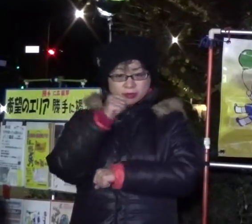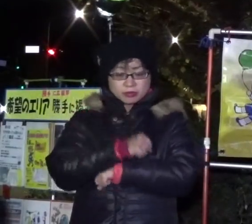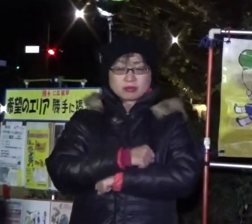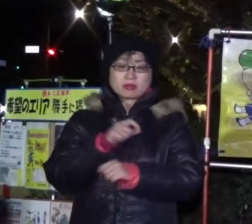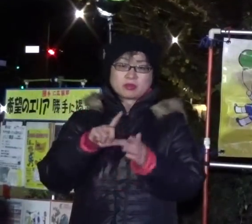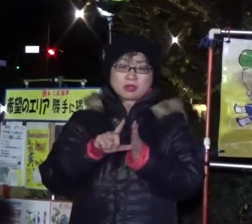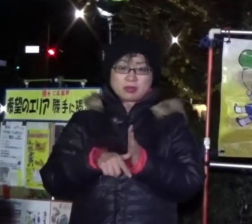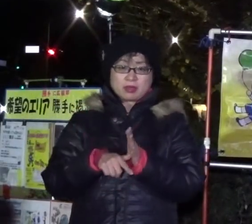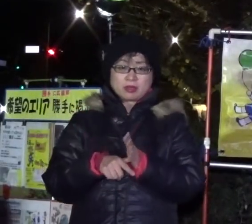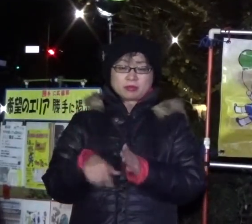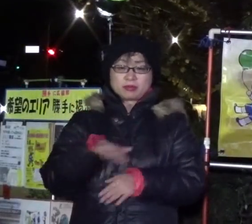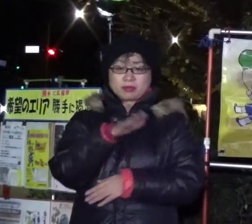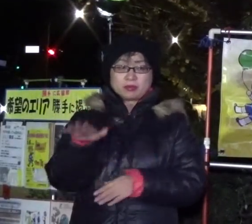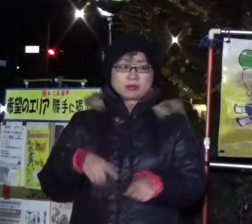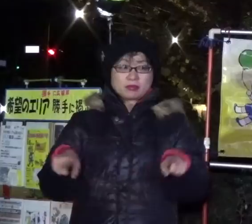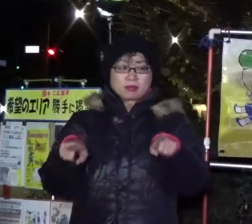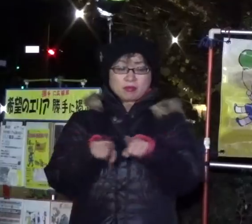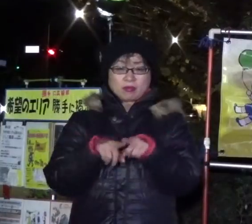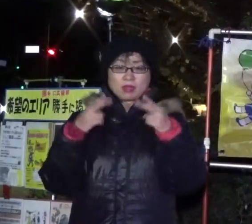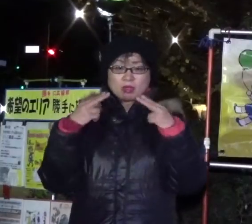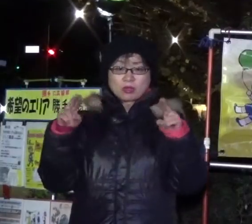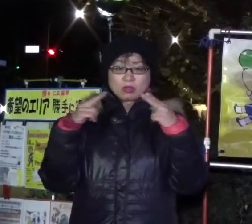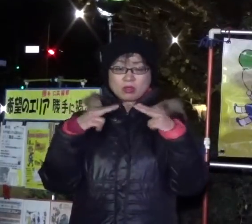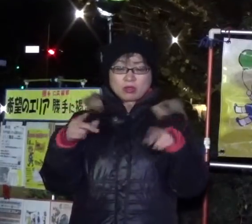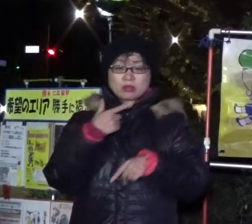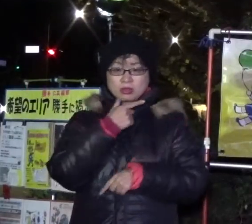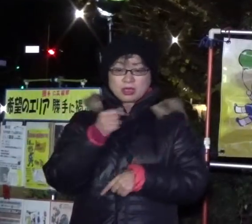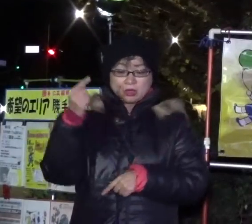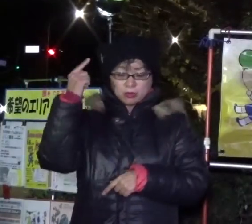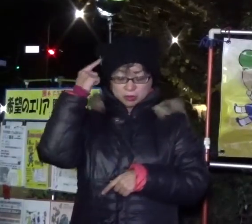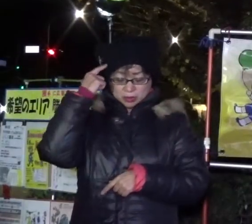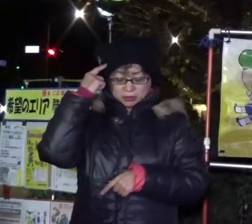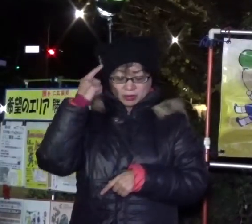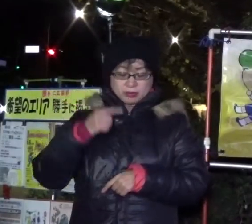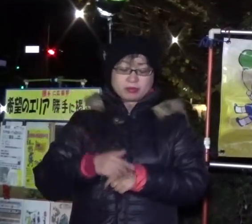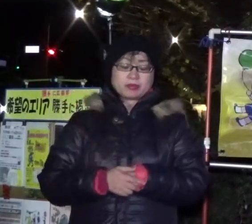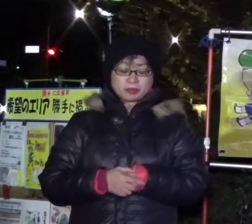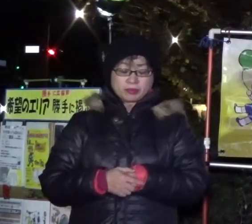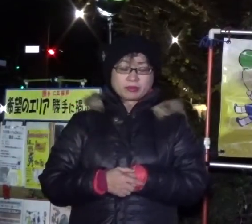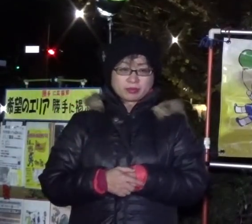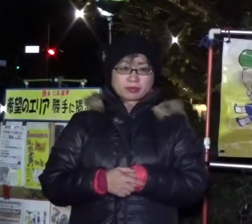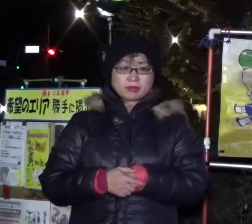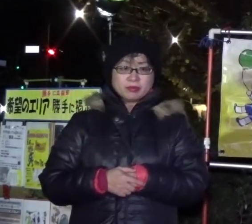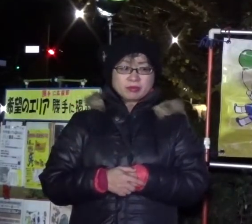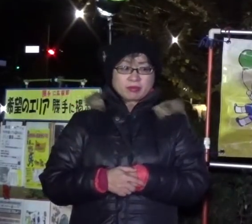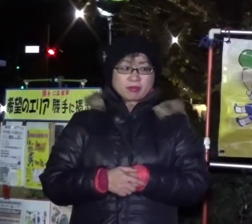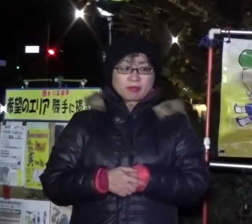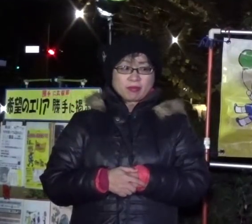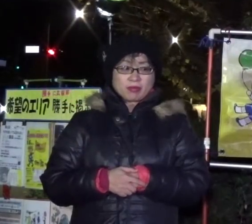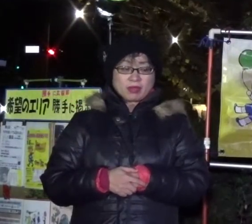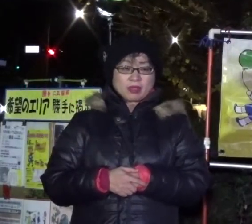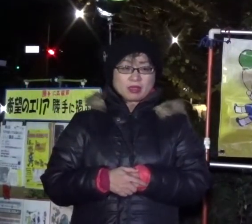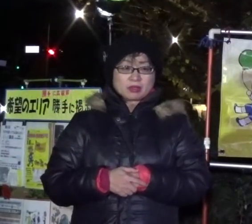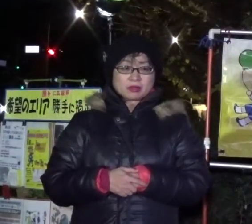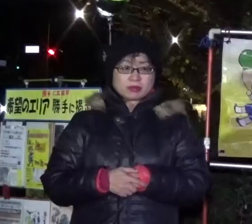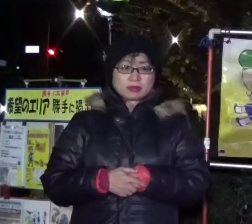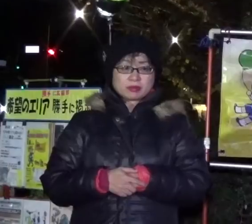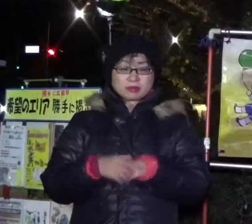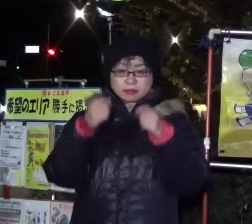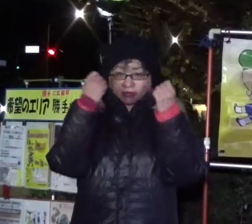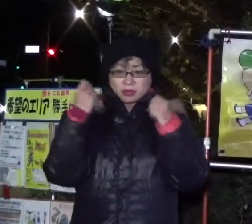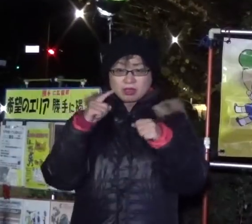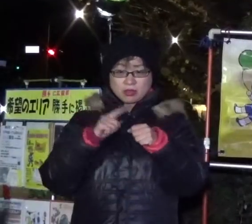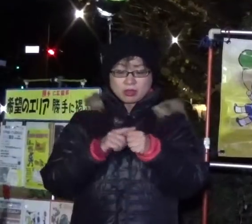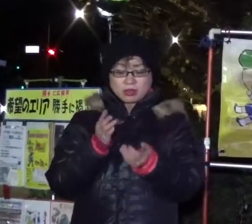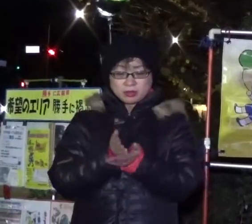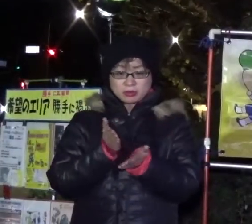けるなら、皆さんと一緒に今日は心を込めてこのふるさとを歌わせていただきたいと思います。個人的なお話を